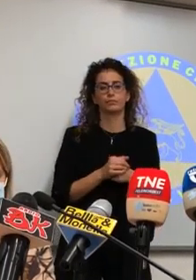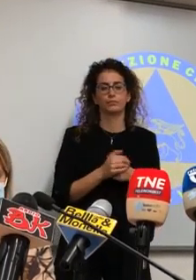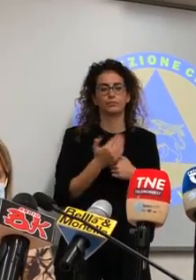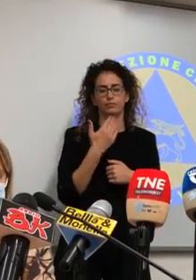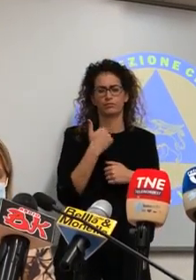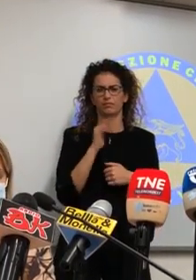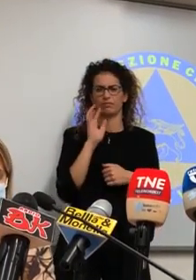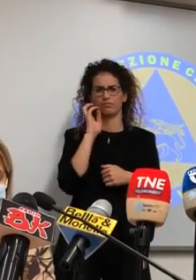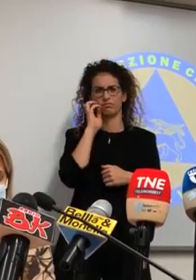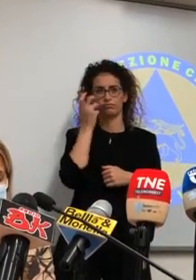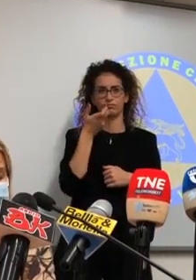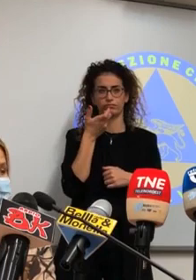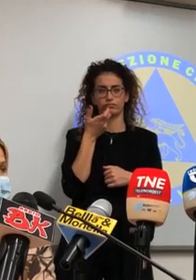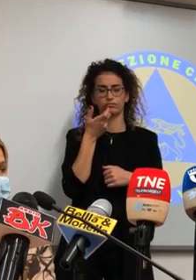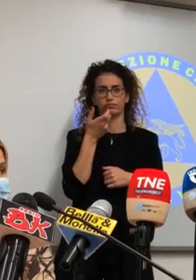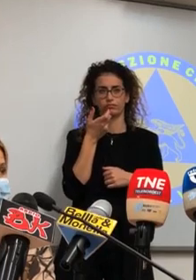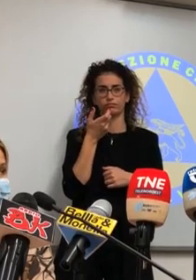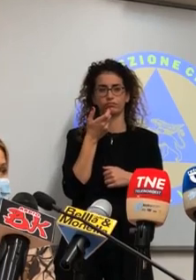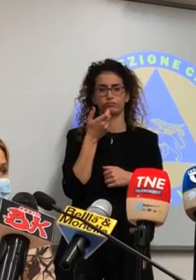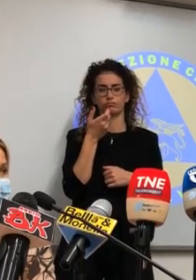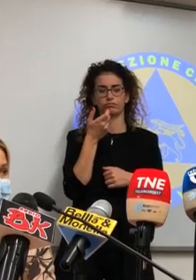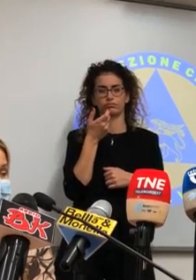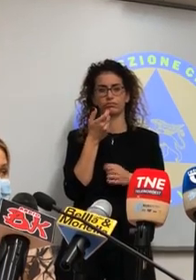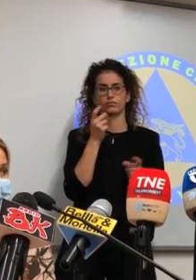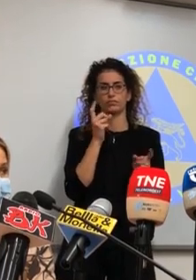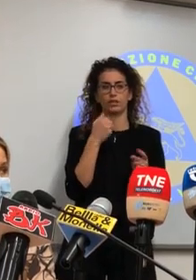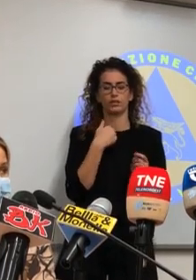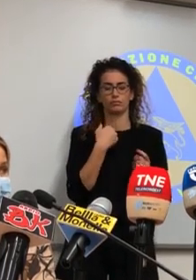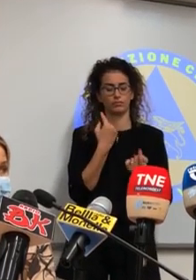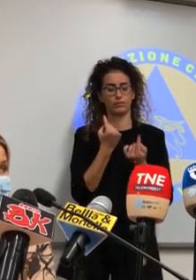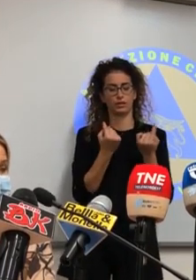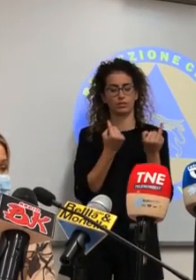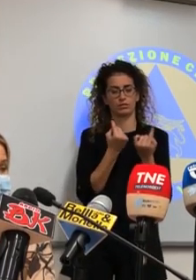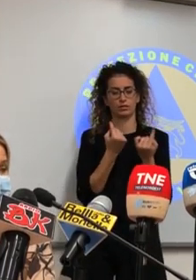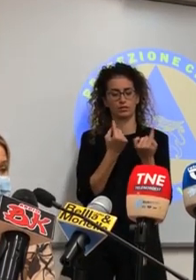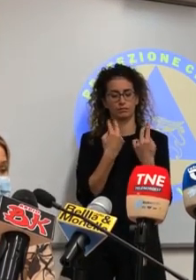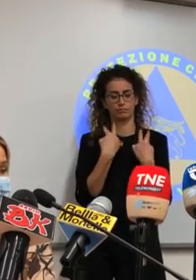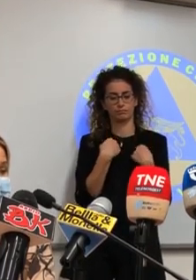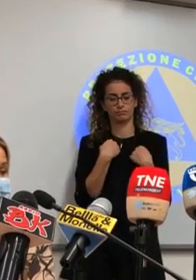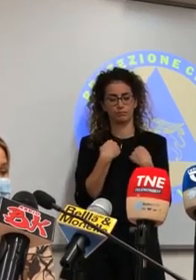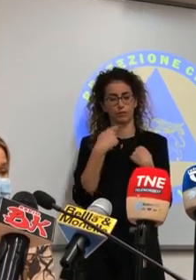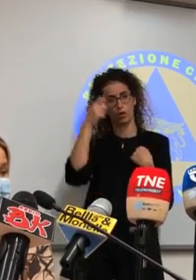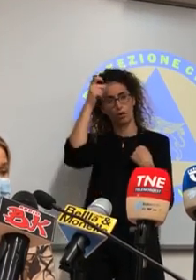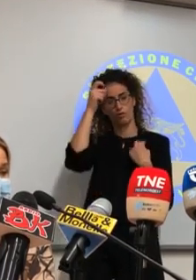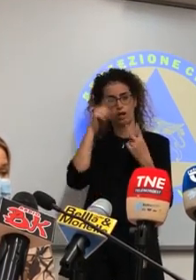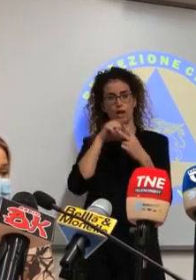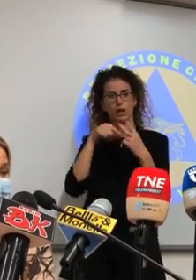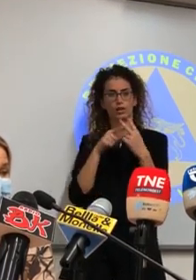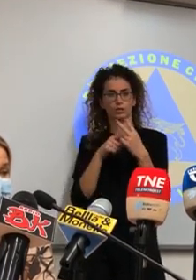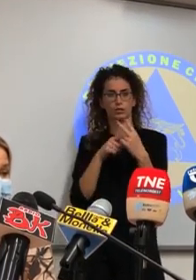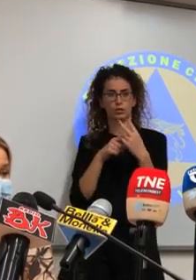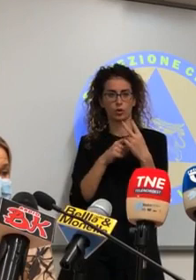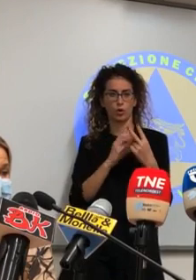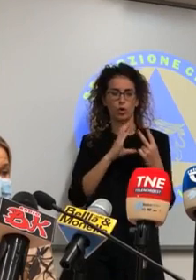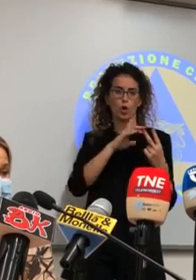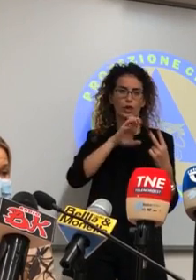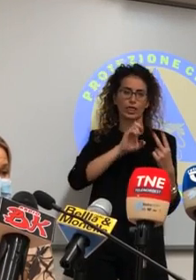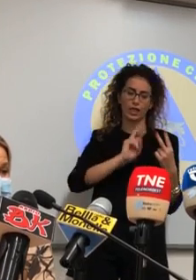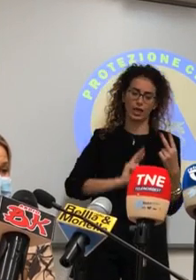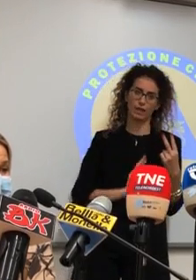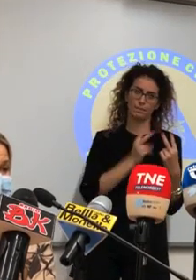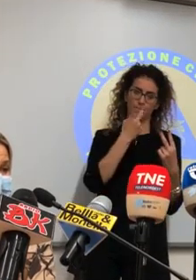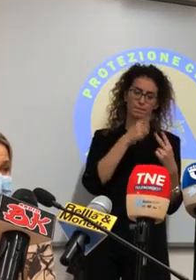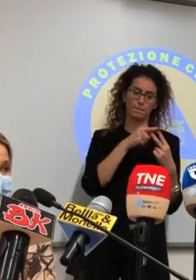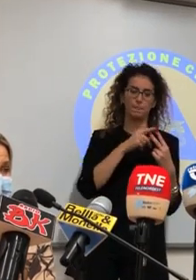e anche ingiustificabile, ho vissuto questa partita con due governi, no? Il Conte 2 e